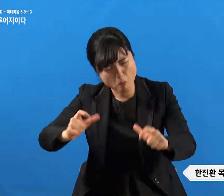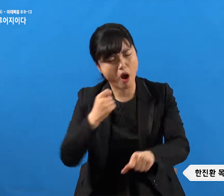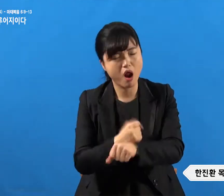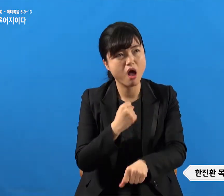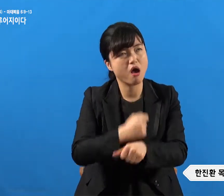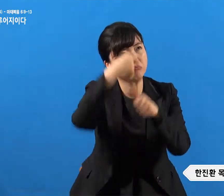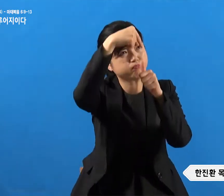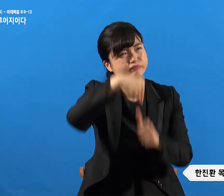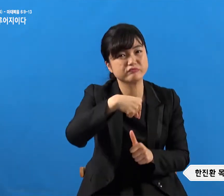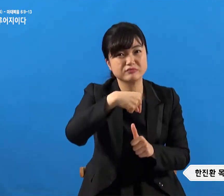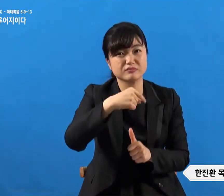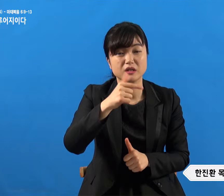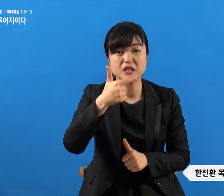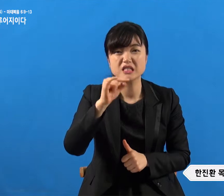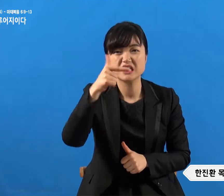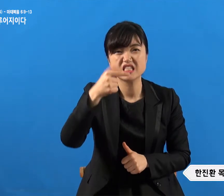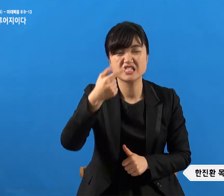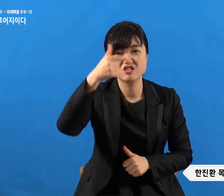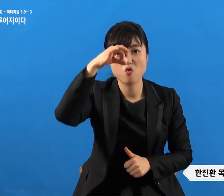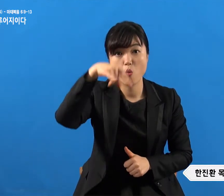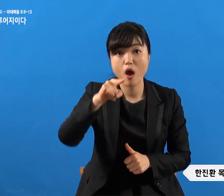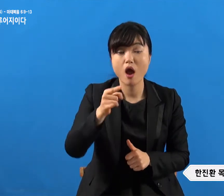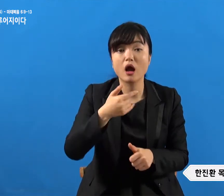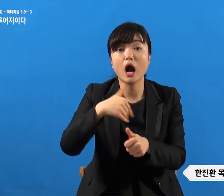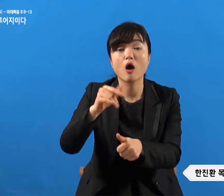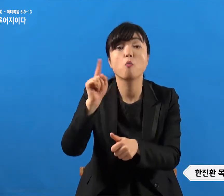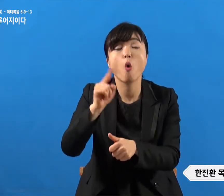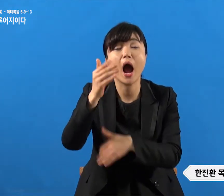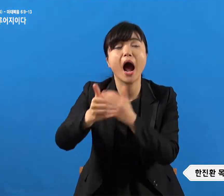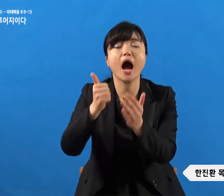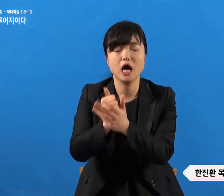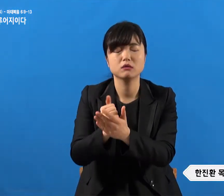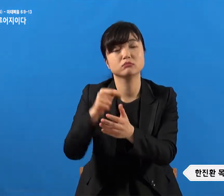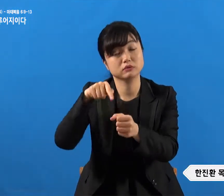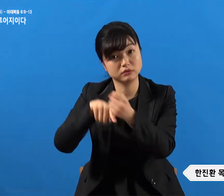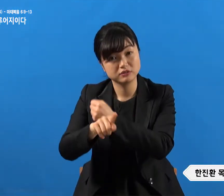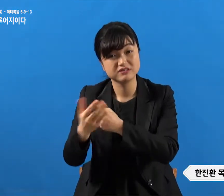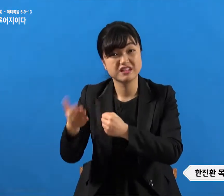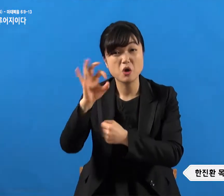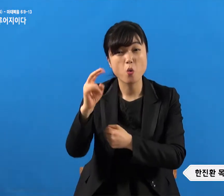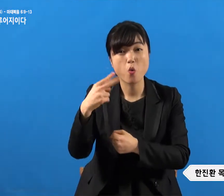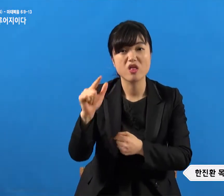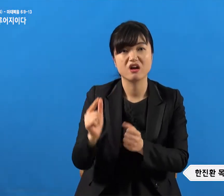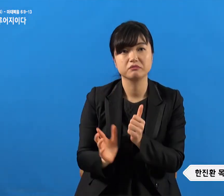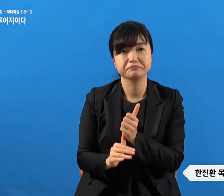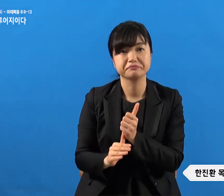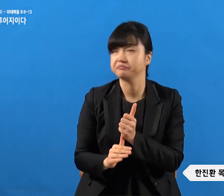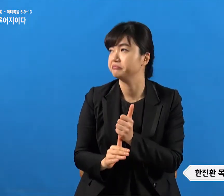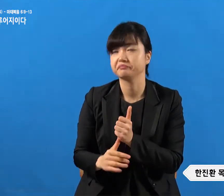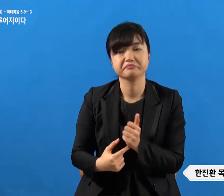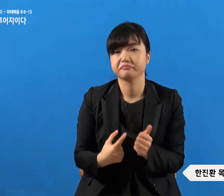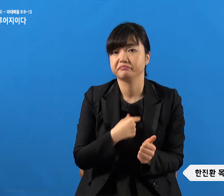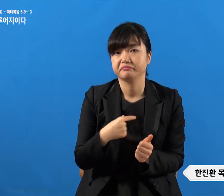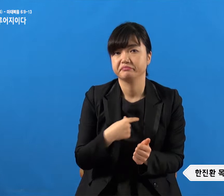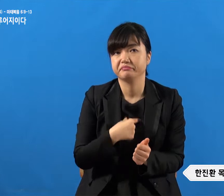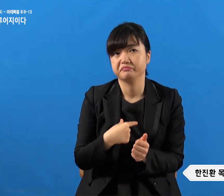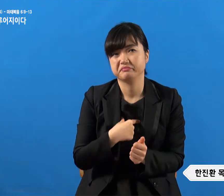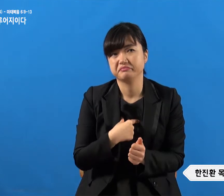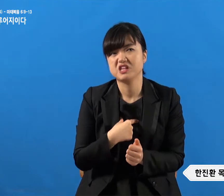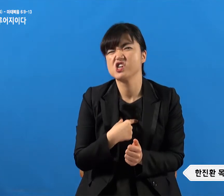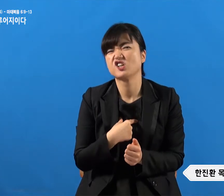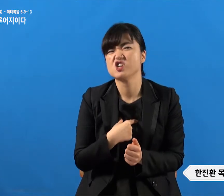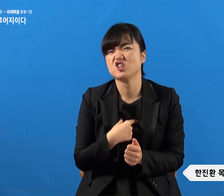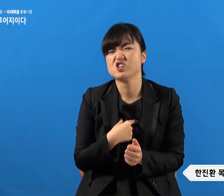말씀했습니다. 그래서 니느웨로 가는 것이 하나님의 뜻입니다. 그런데도 요나는 자기가 답을 가지고 있습니다.